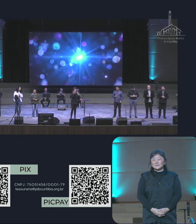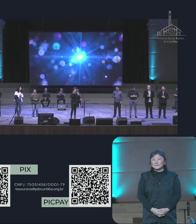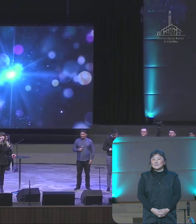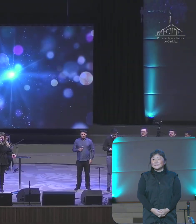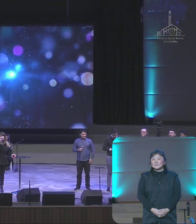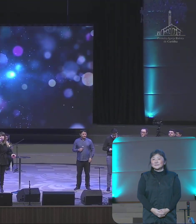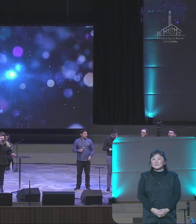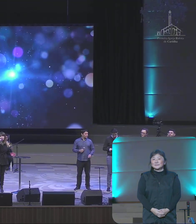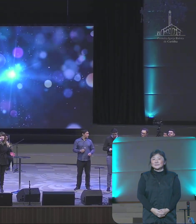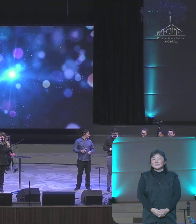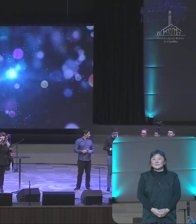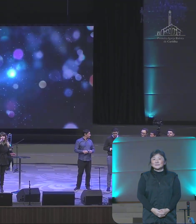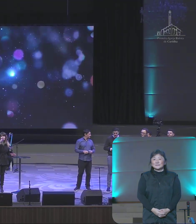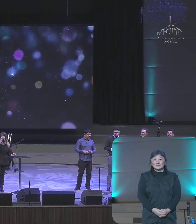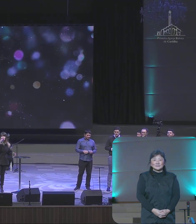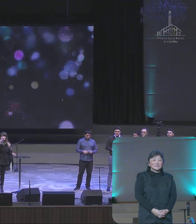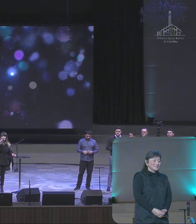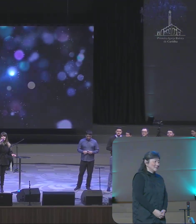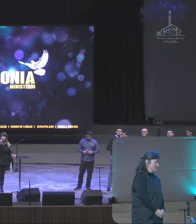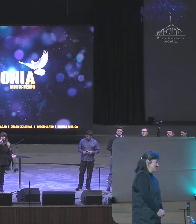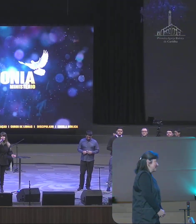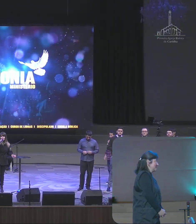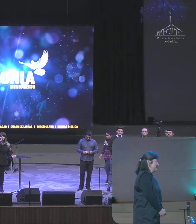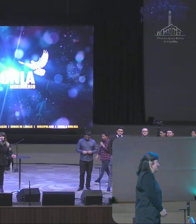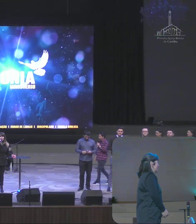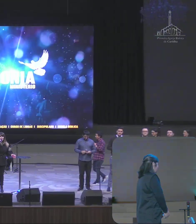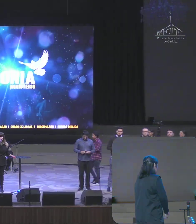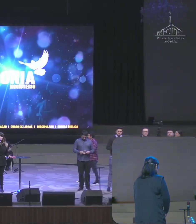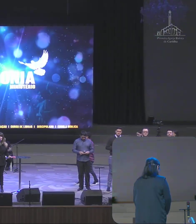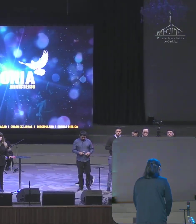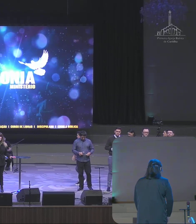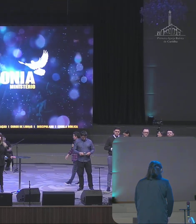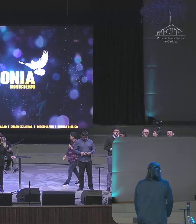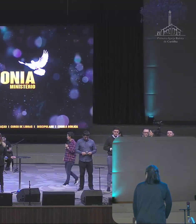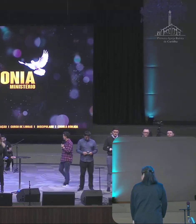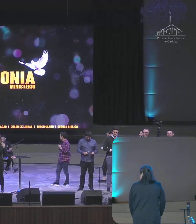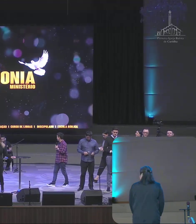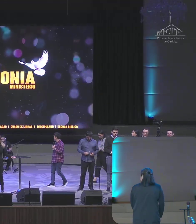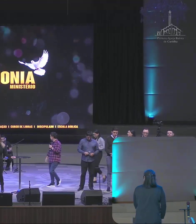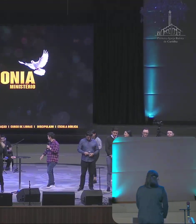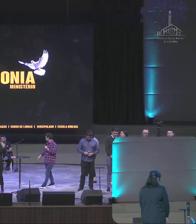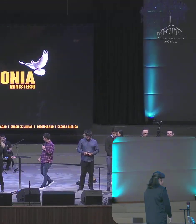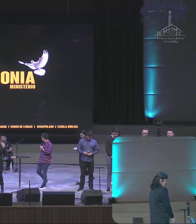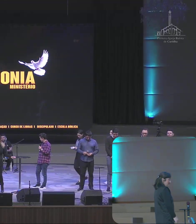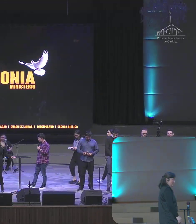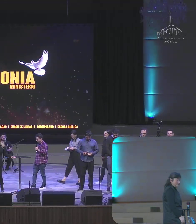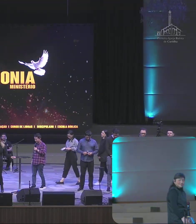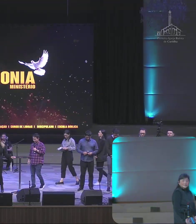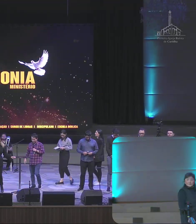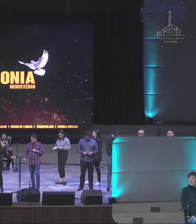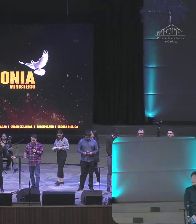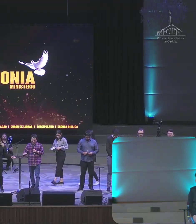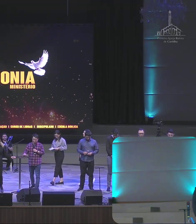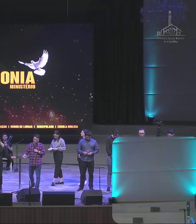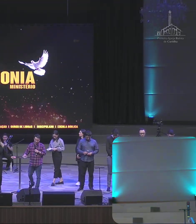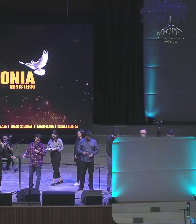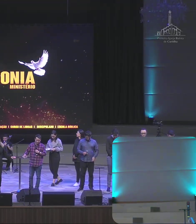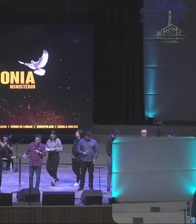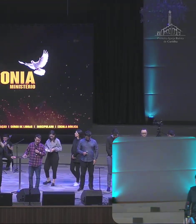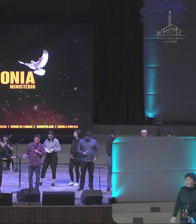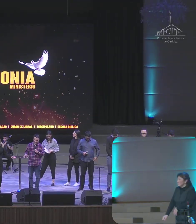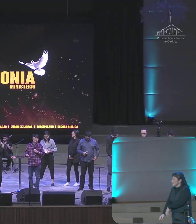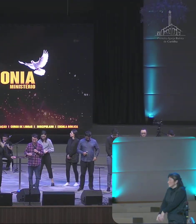Amém. Louvado seja o Senhor. Obrigada, Deus. Obrigada, Paizinho, por cada oferta que foi aqui colocada, Deus,